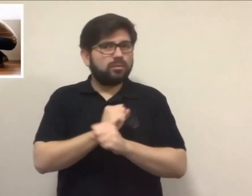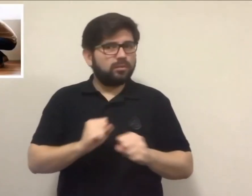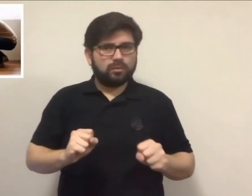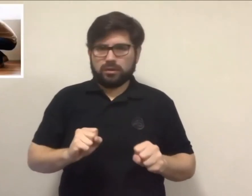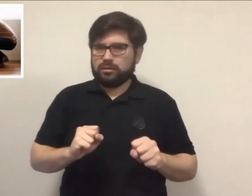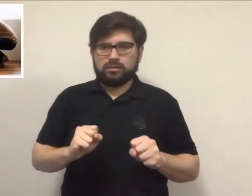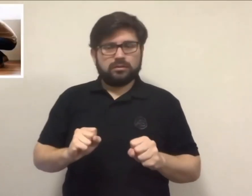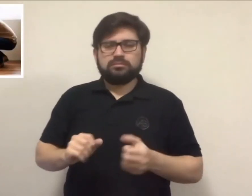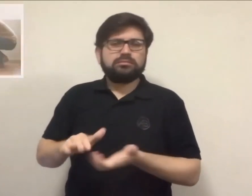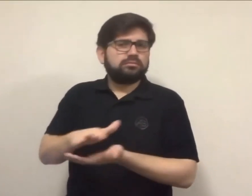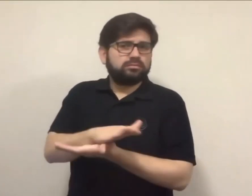niños.